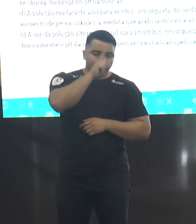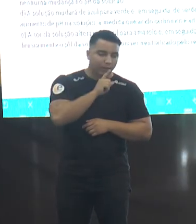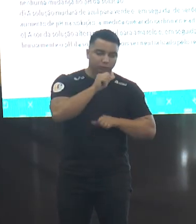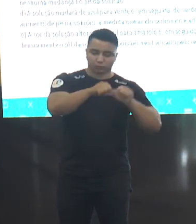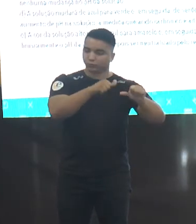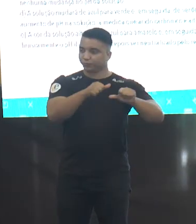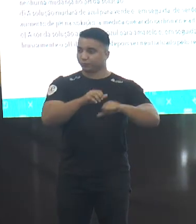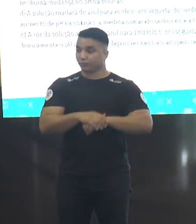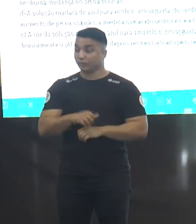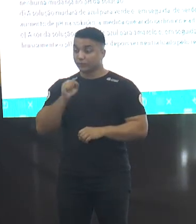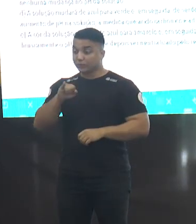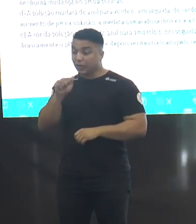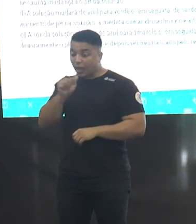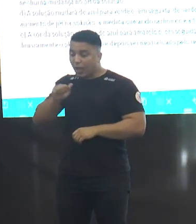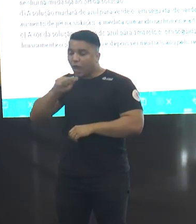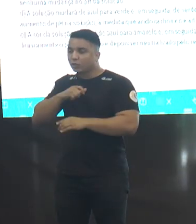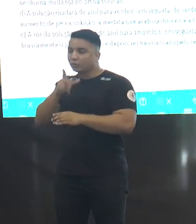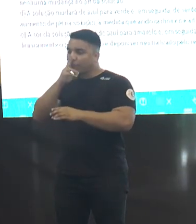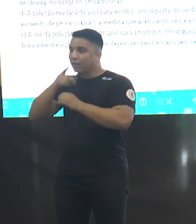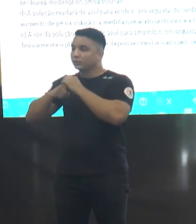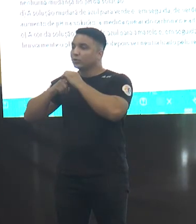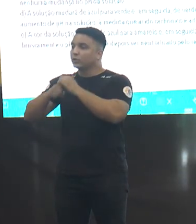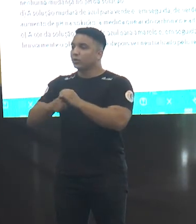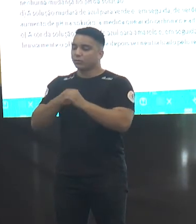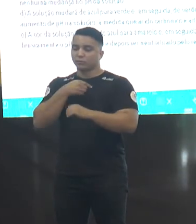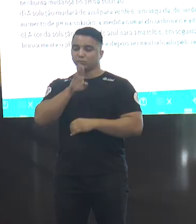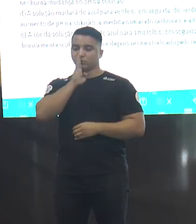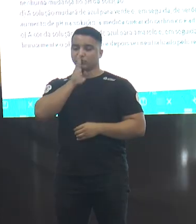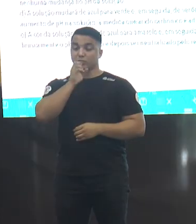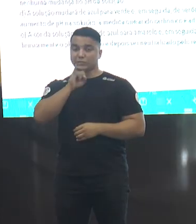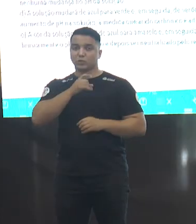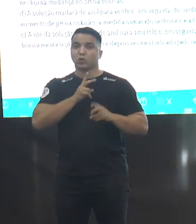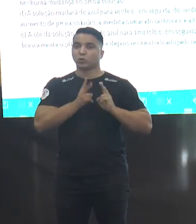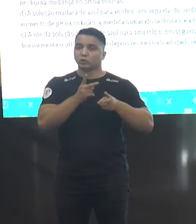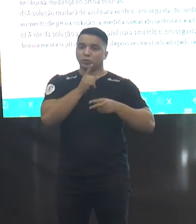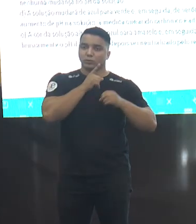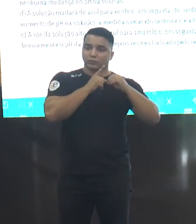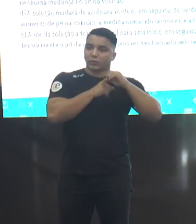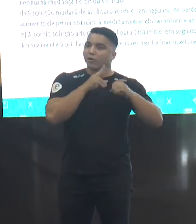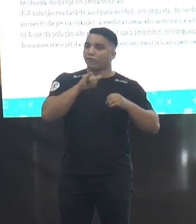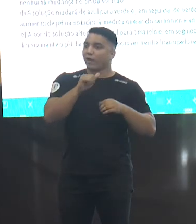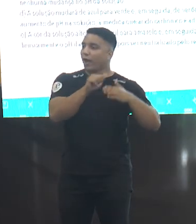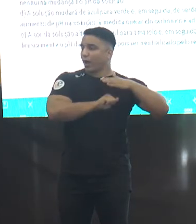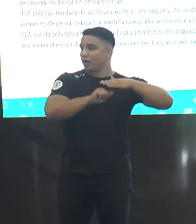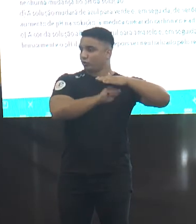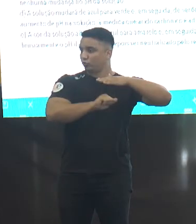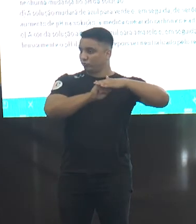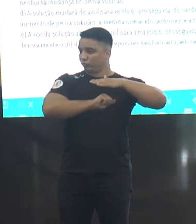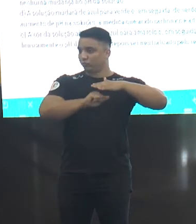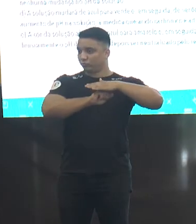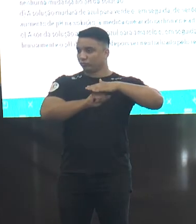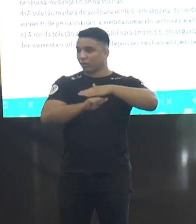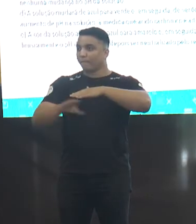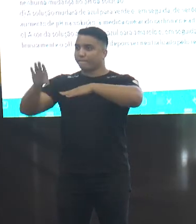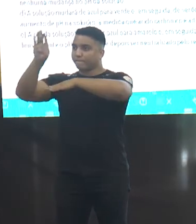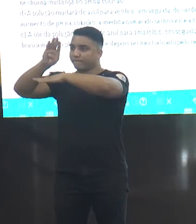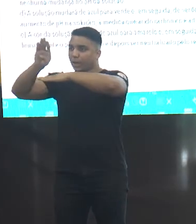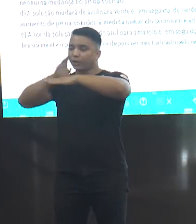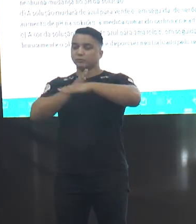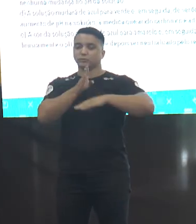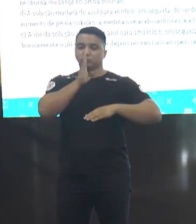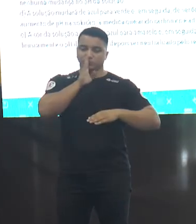neutralizo. Mas se eu continuar colocando, no final vai ficar ácido, porque vai sobrar ácido. Então,